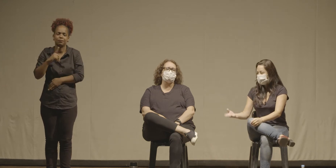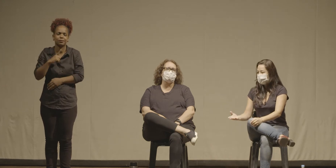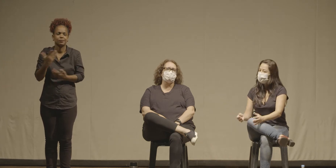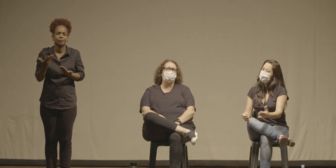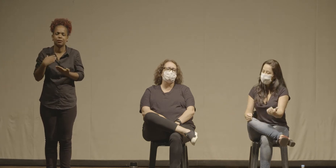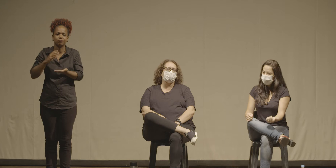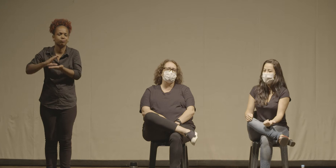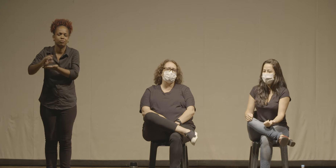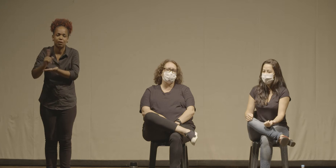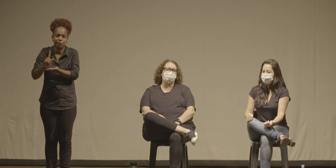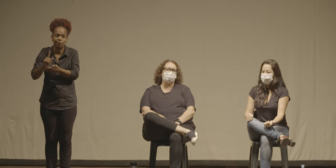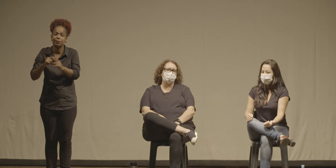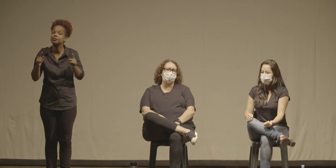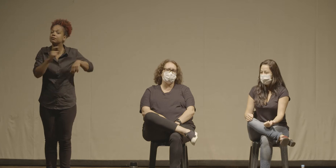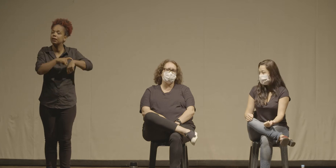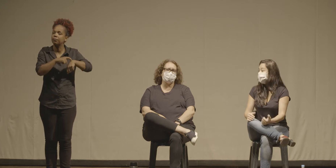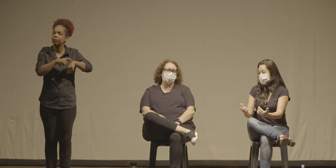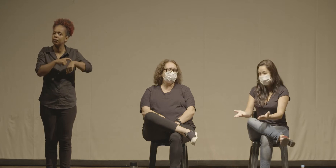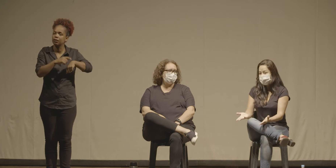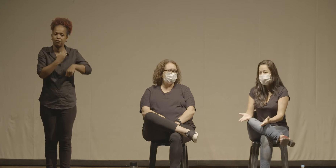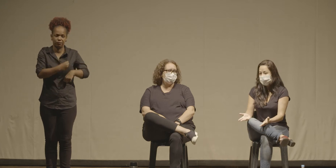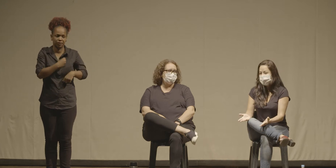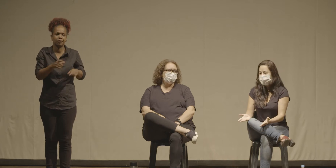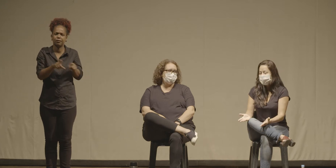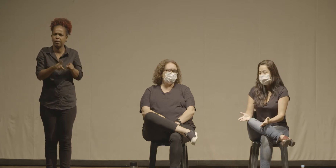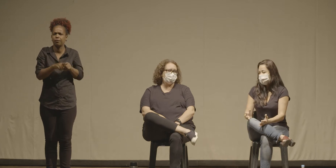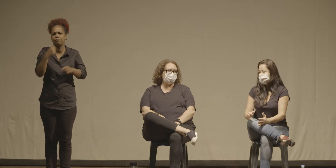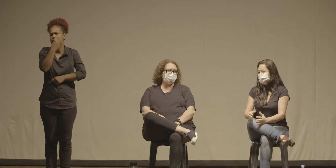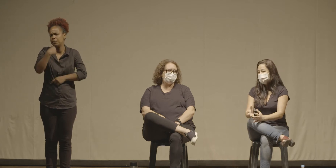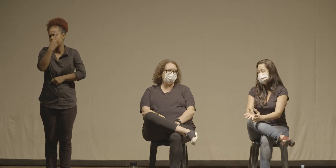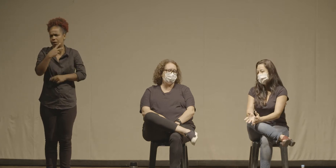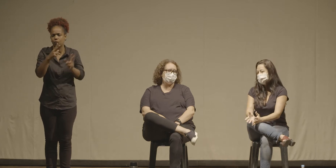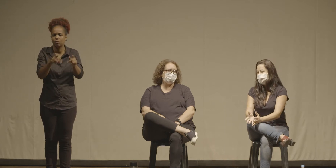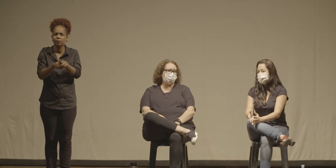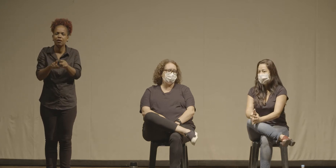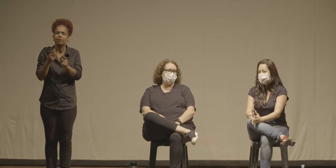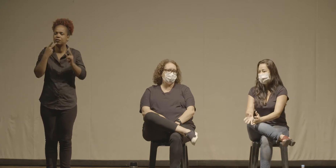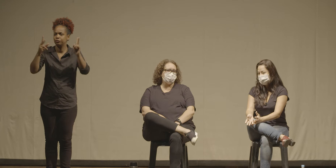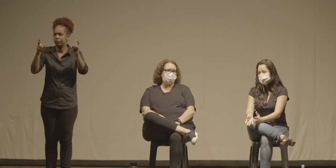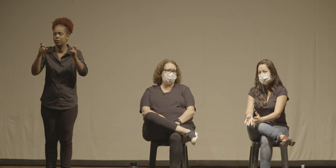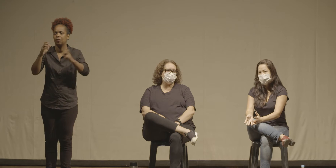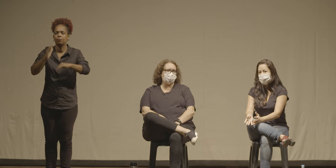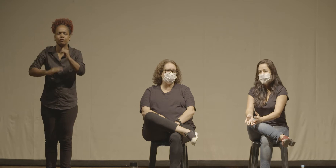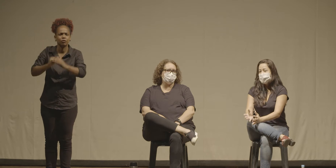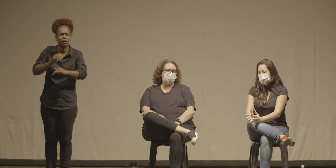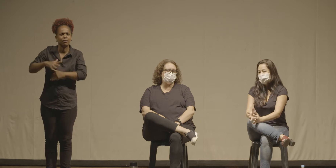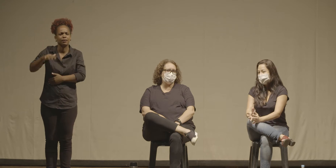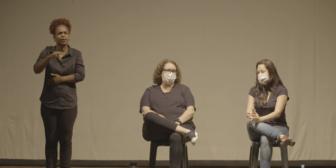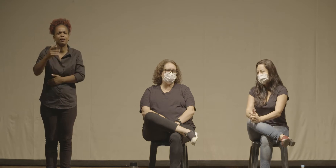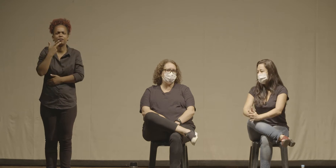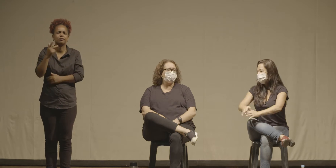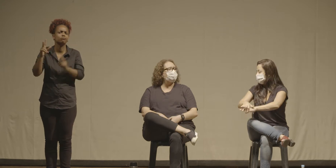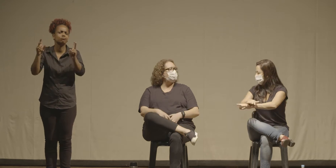investindo dinheiro, ela está investindo tempo, né? Que é a mesma coisa. Quando a gente fala de profissionais da área de audiovisual, a gente